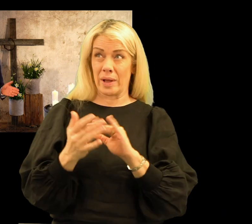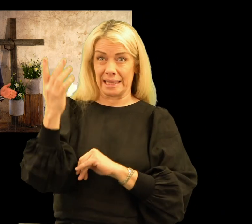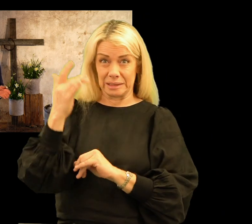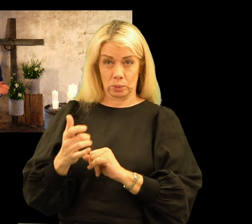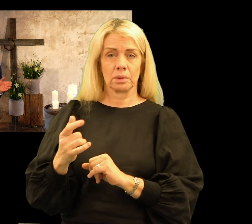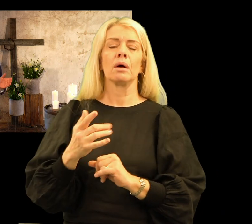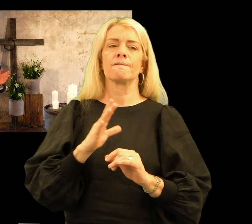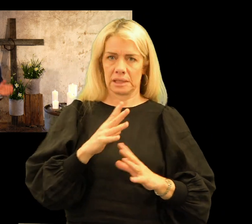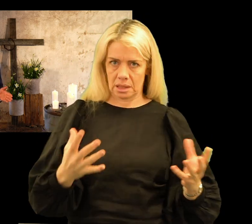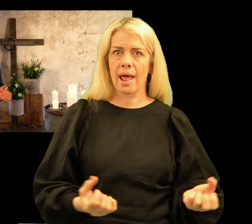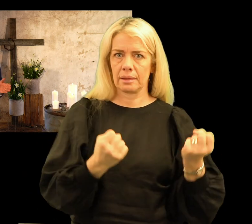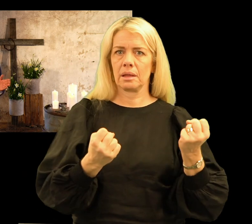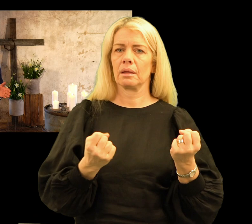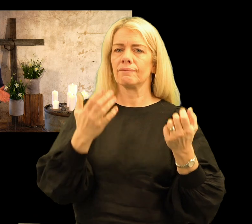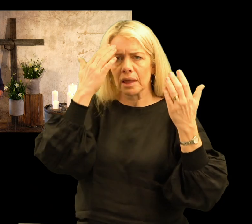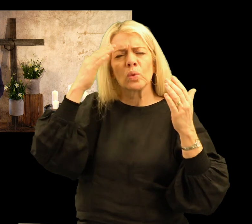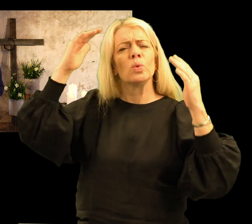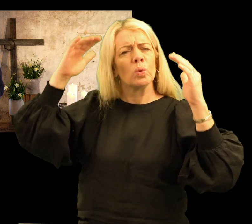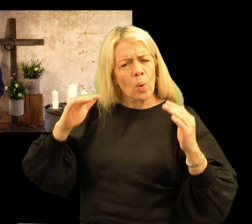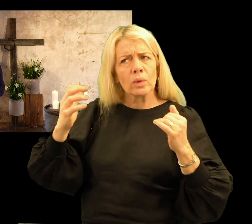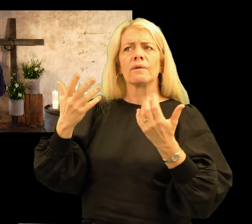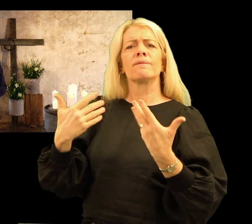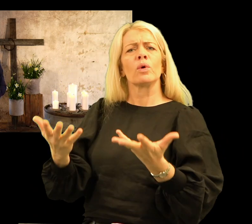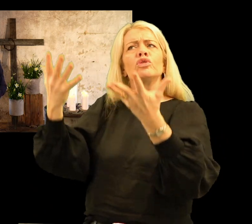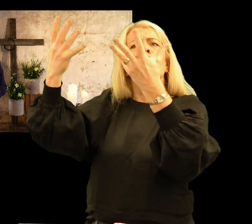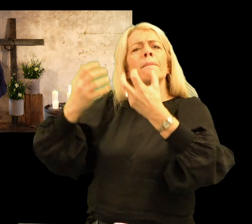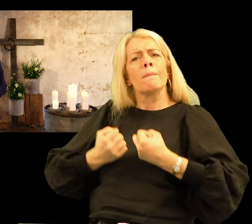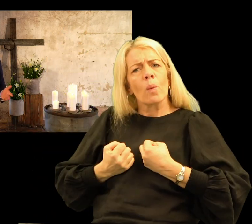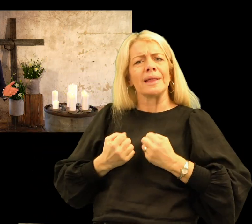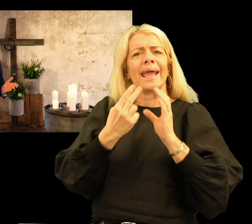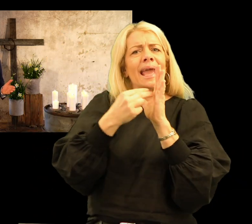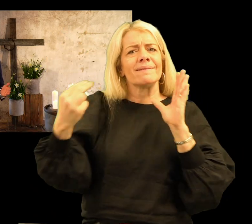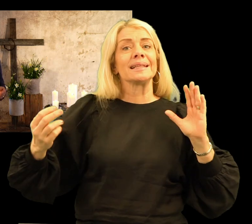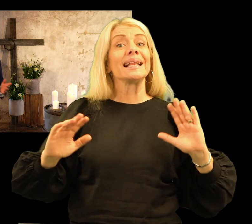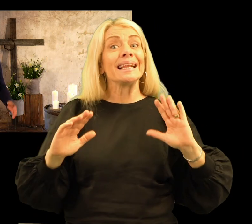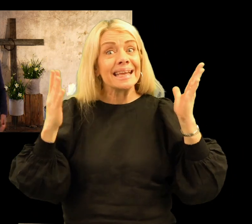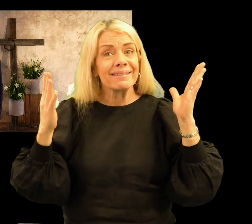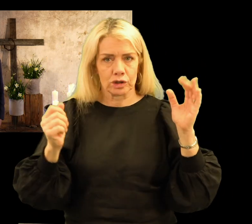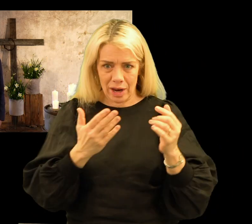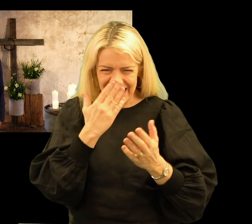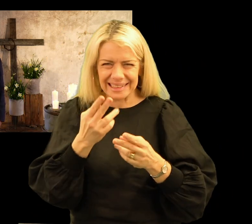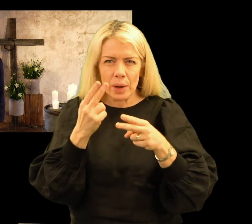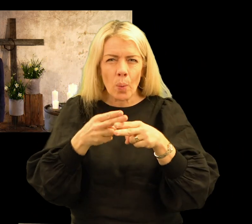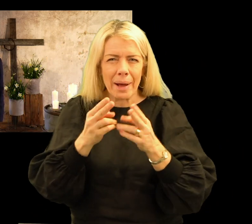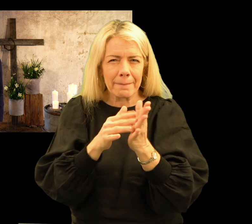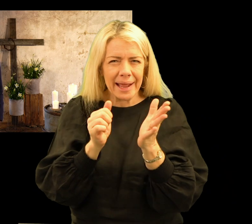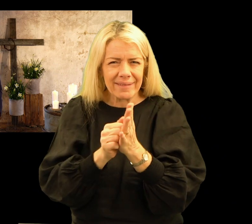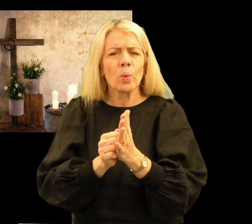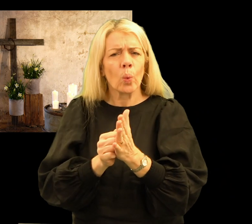får nåden att ta emot ett nytt och evigt liv med honom. Hur går det till? Jag läser från Romarbrevet